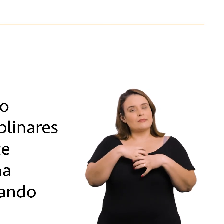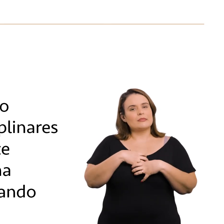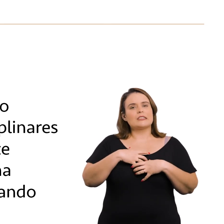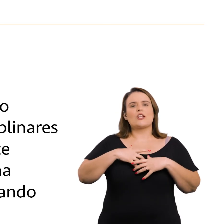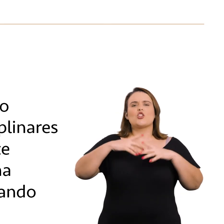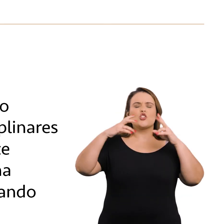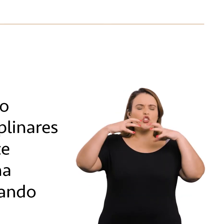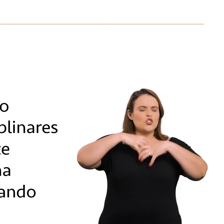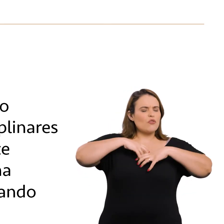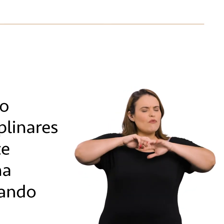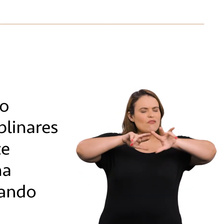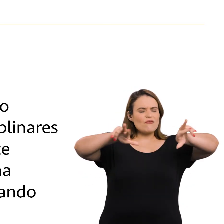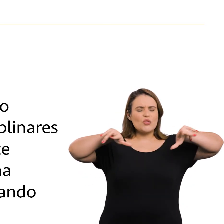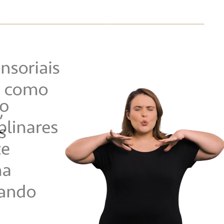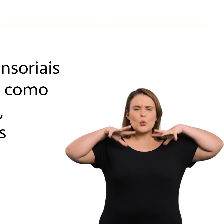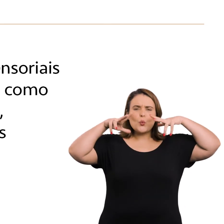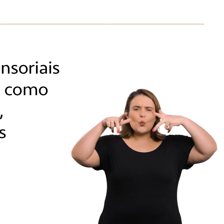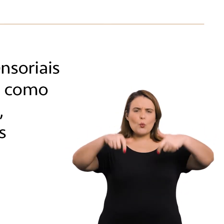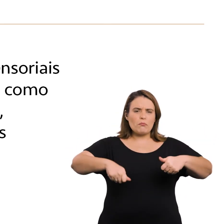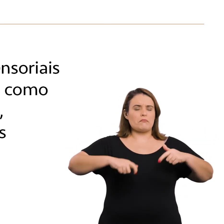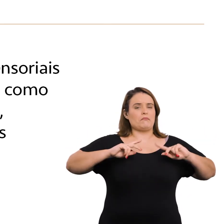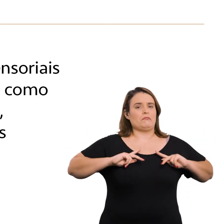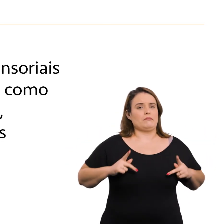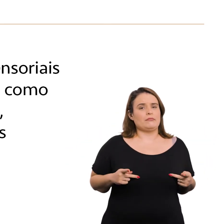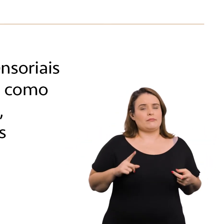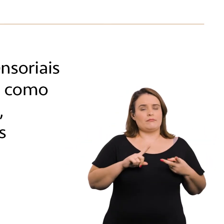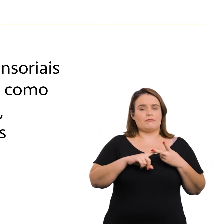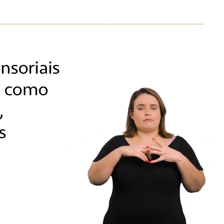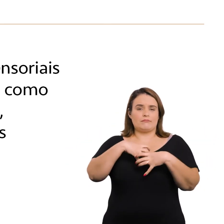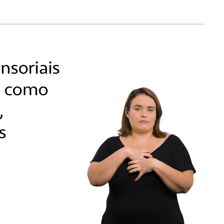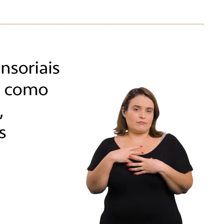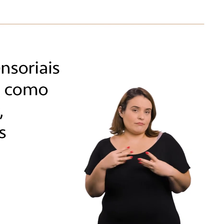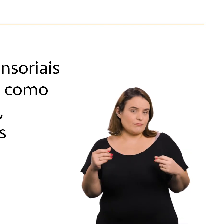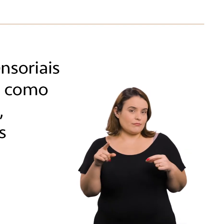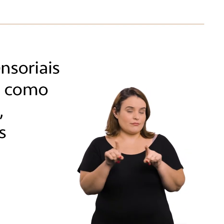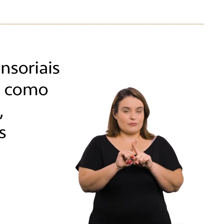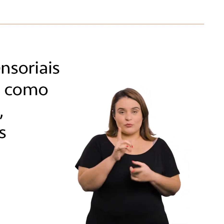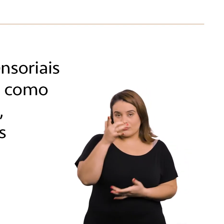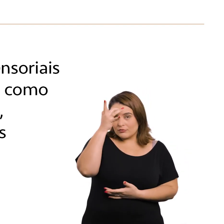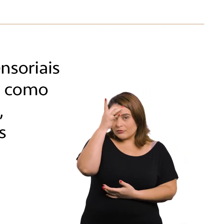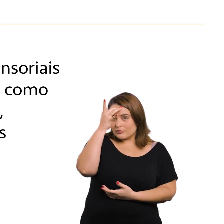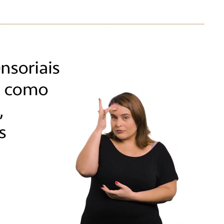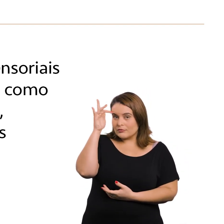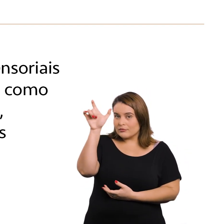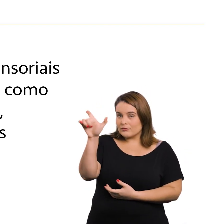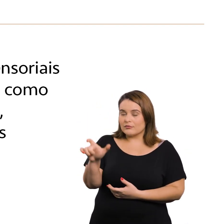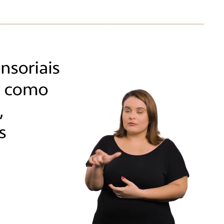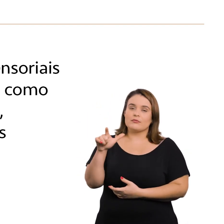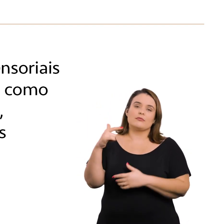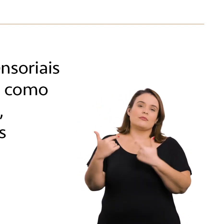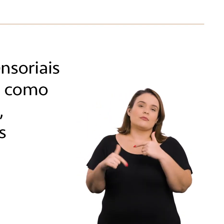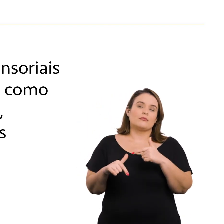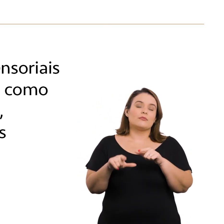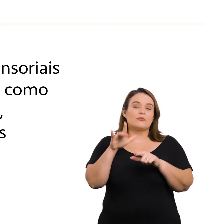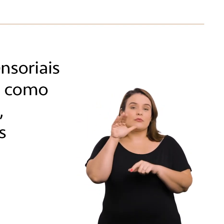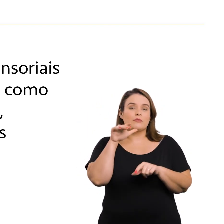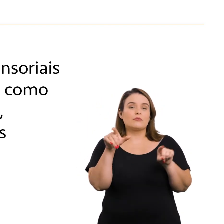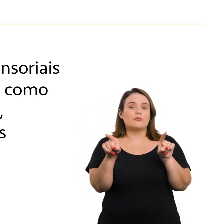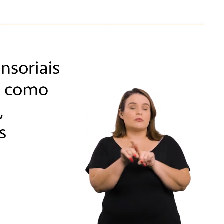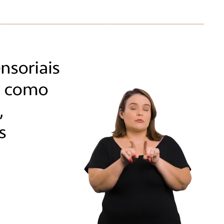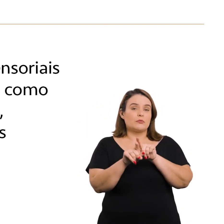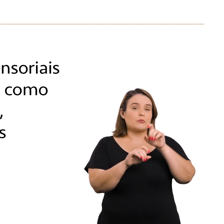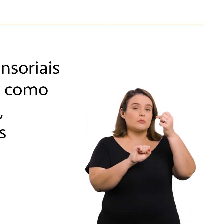abordagem holística, analisando desde os aspectos físicos, sensoriais e cognitivos do trabalhador, como os